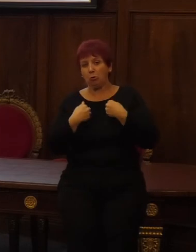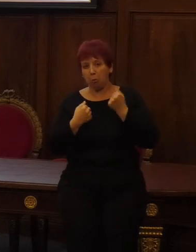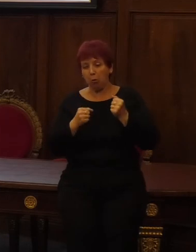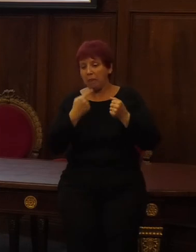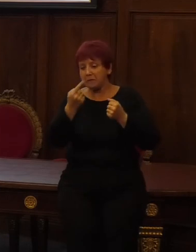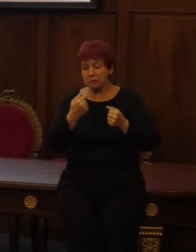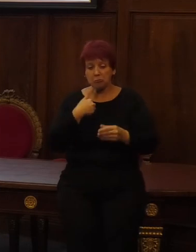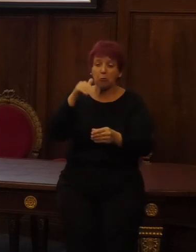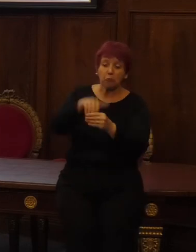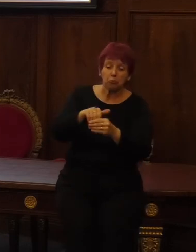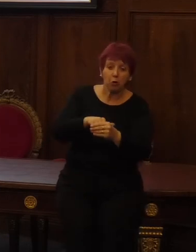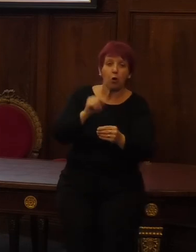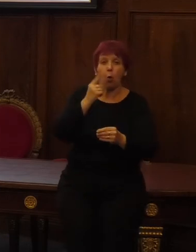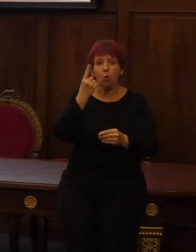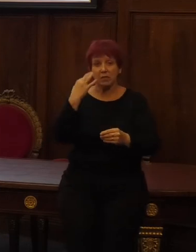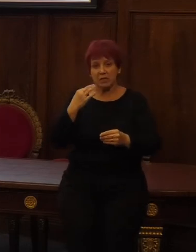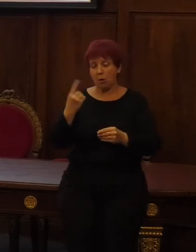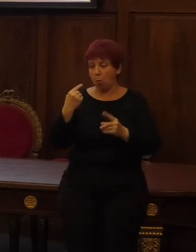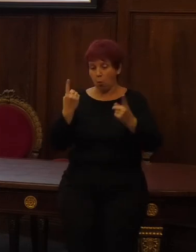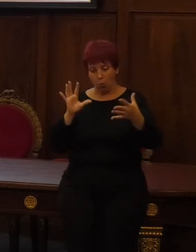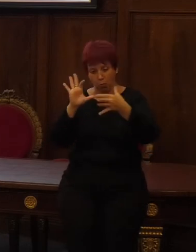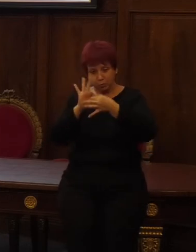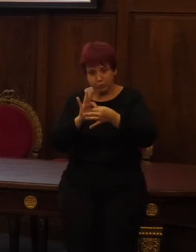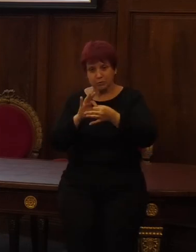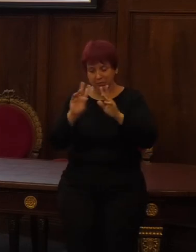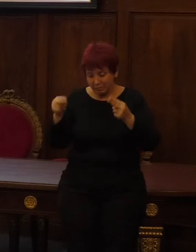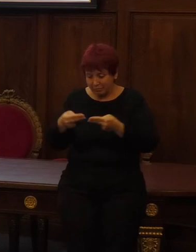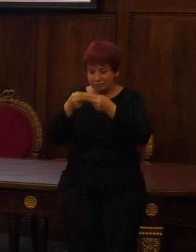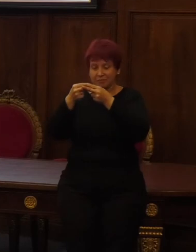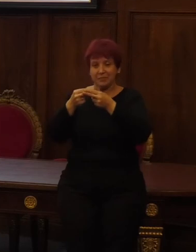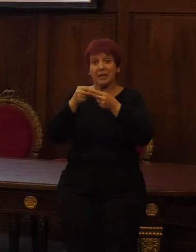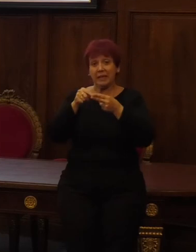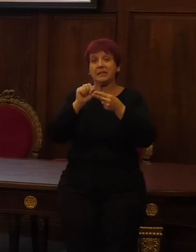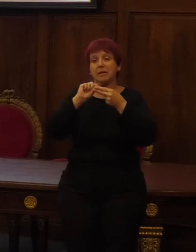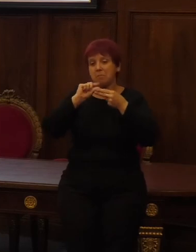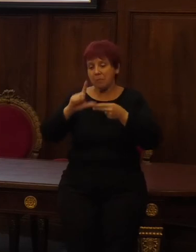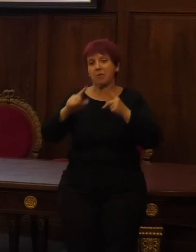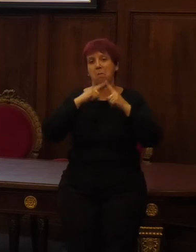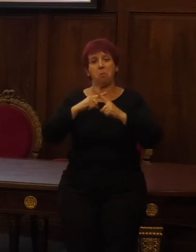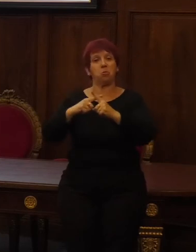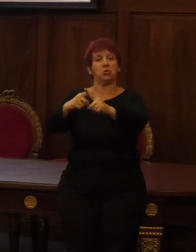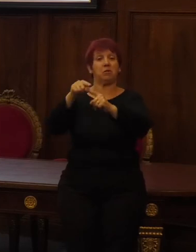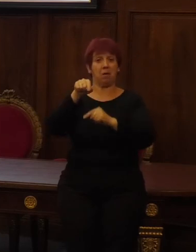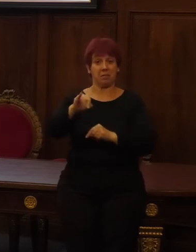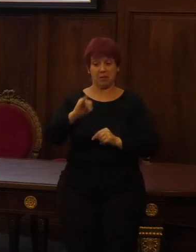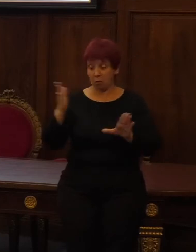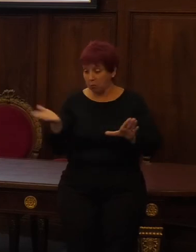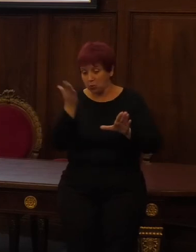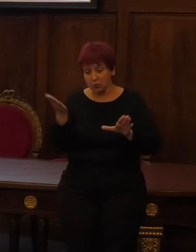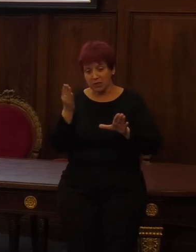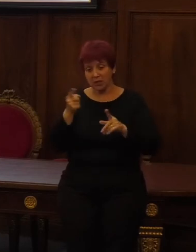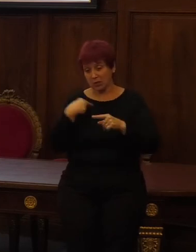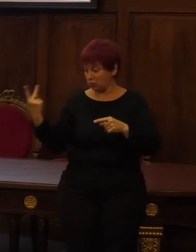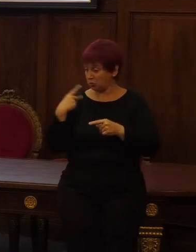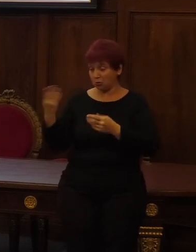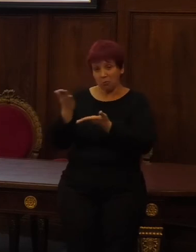voto, sino que sea un engarce, un switch de lo que se está produciendo